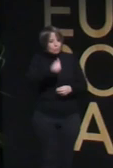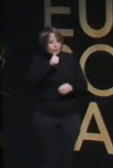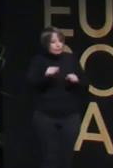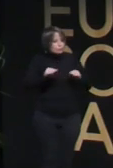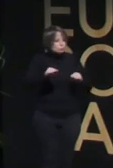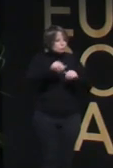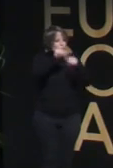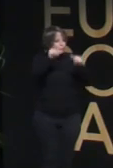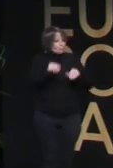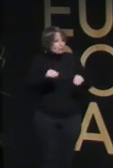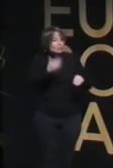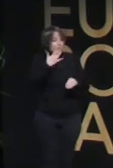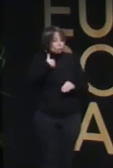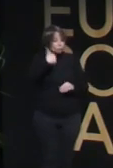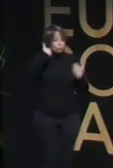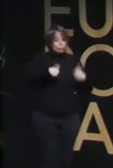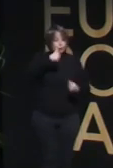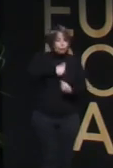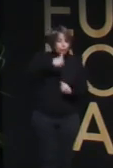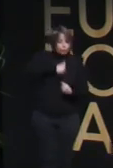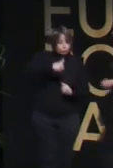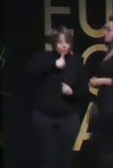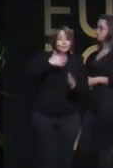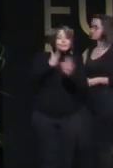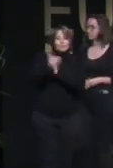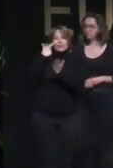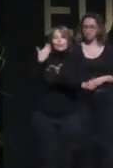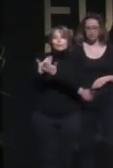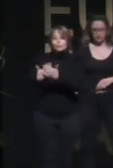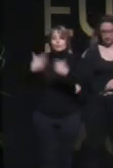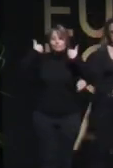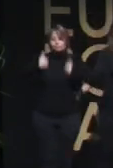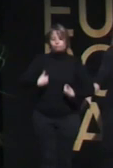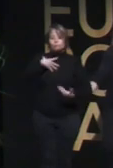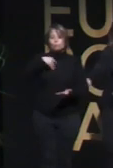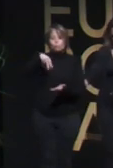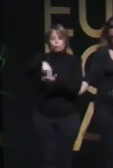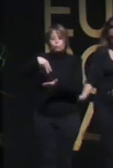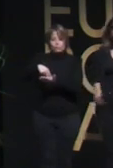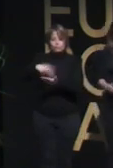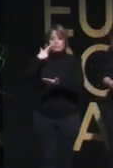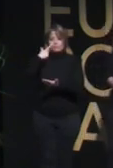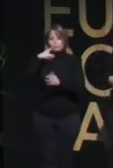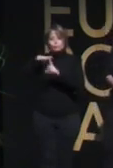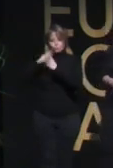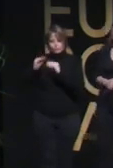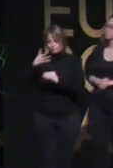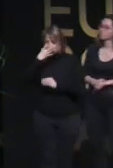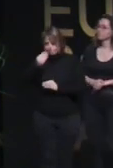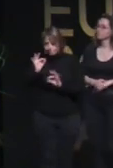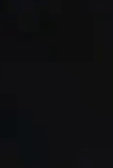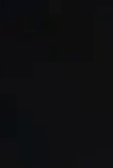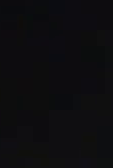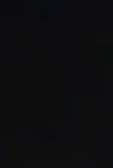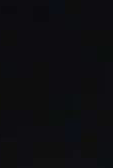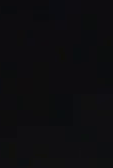asqueroso. Porque si eres capaz de aguantar en su modo más asqueroso, le estás demostrando que alguien es capaz de estar en su peor versión. ¿Me explico? ¿Vale? Pero